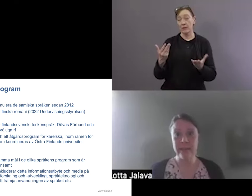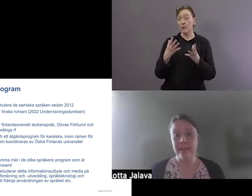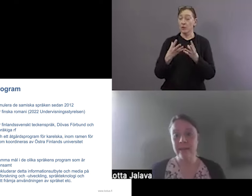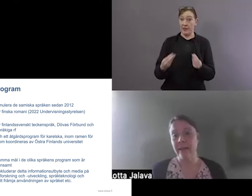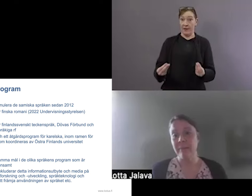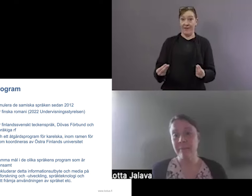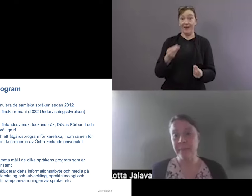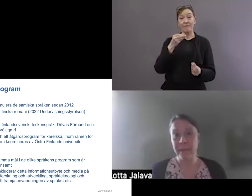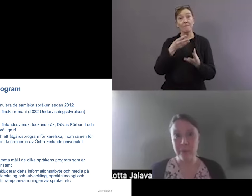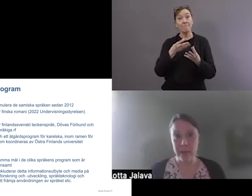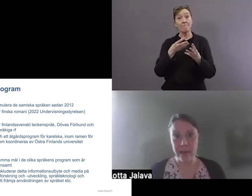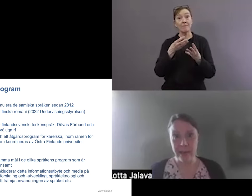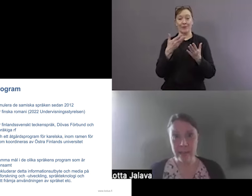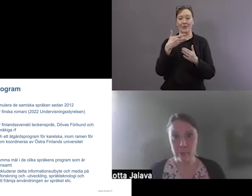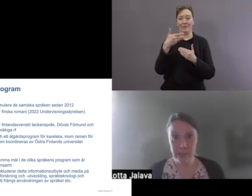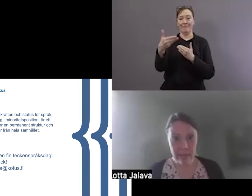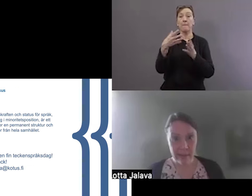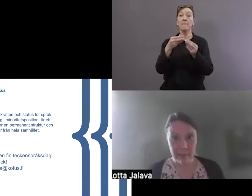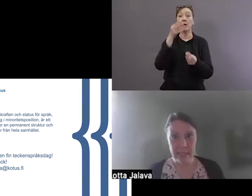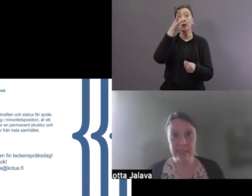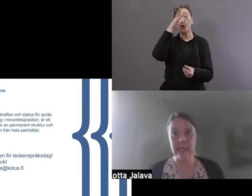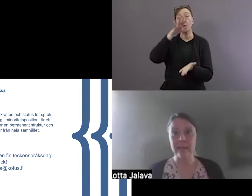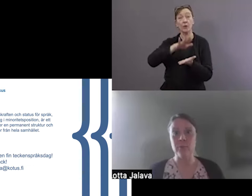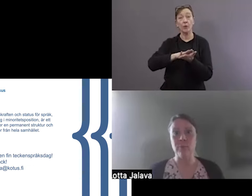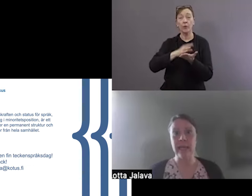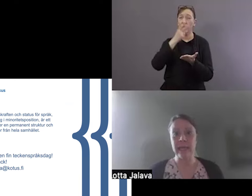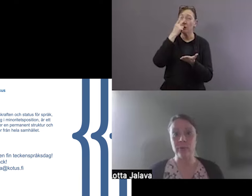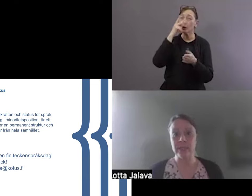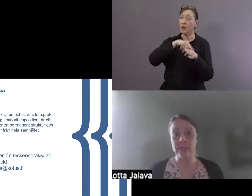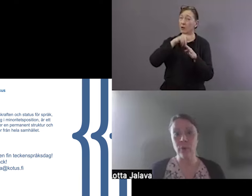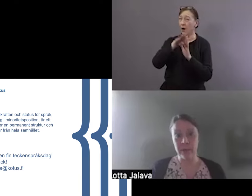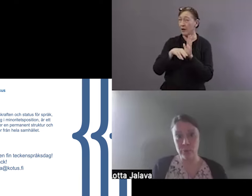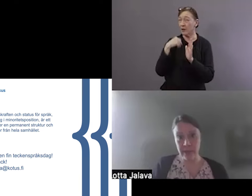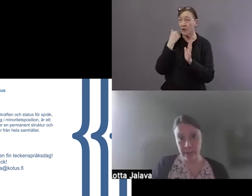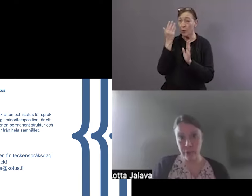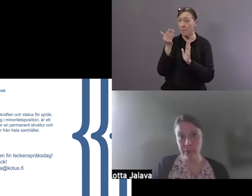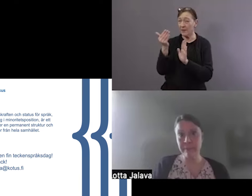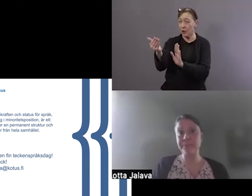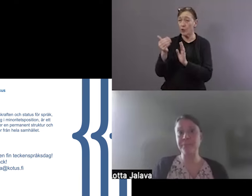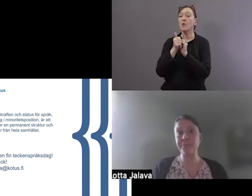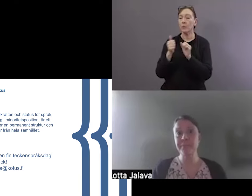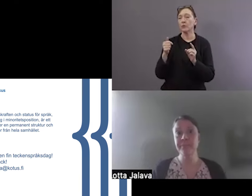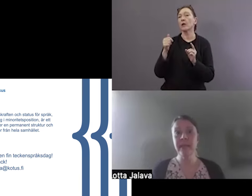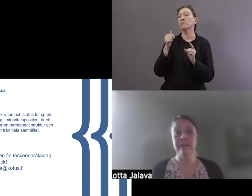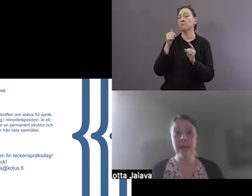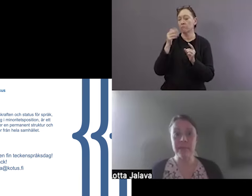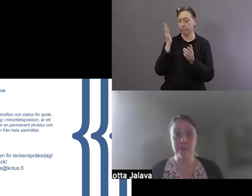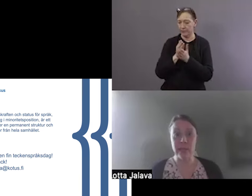maalis-huhtikuussa, kunhan aikataulut selviävät, päästään puhumaan erityisesti opetusasioista